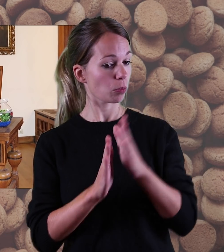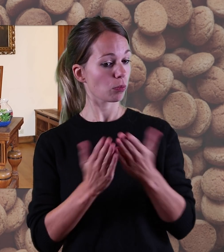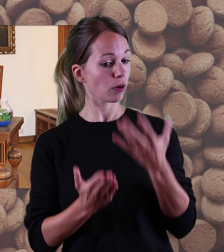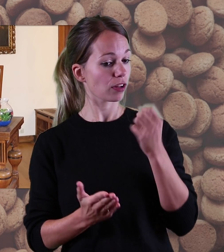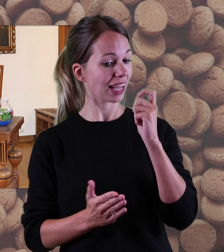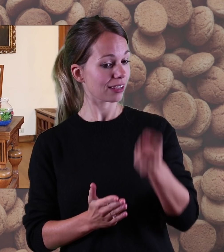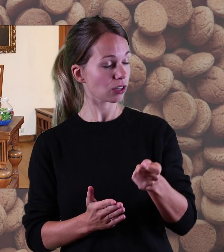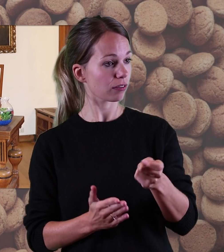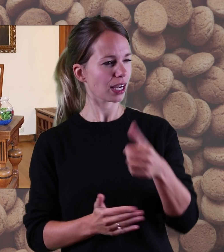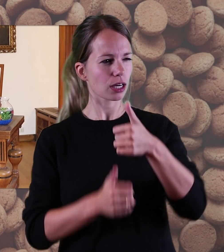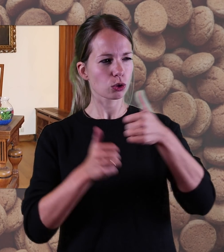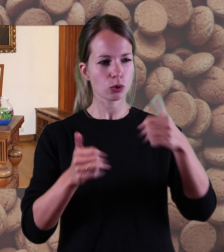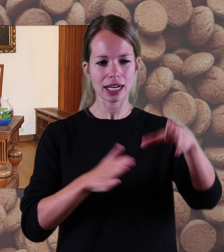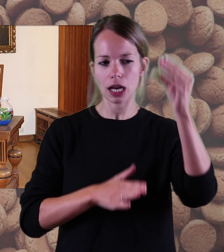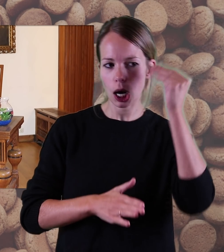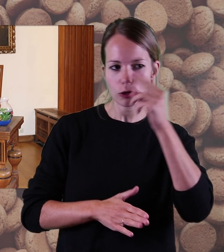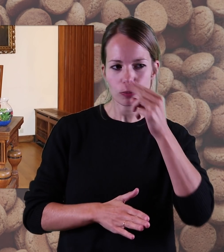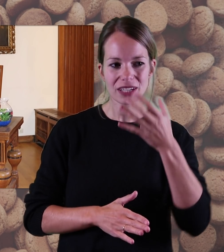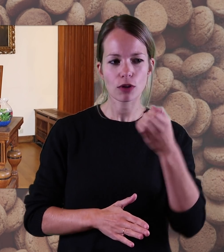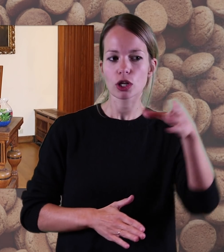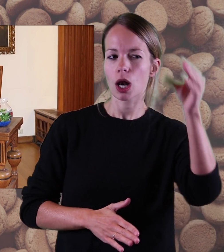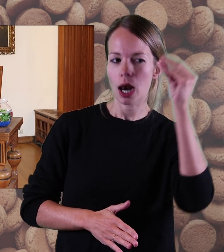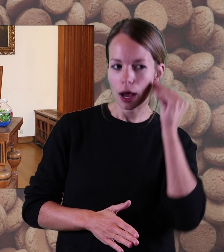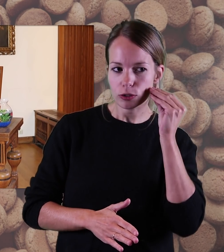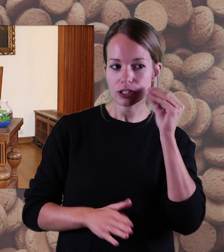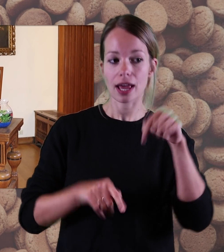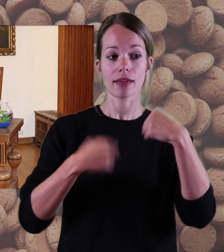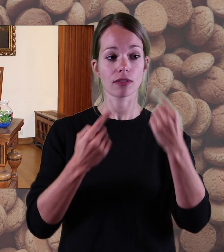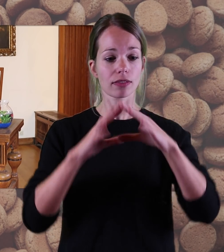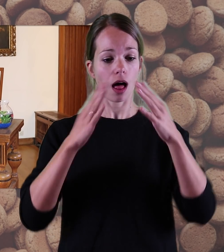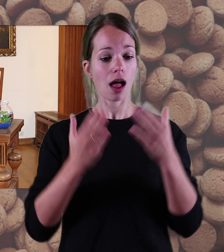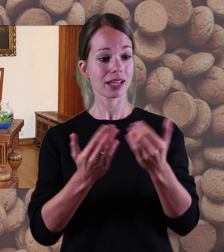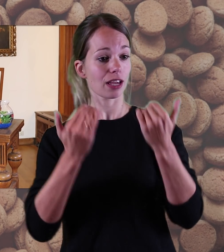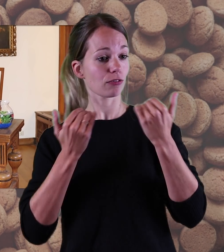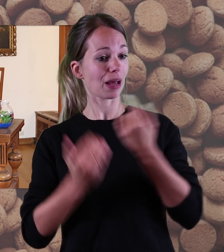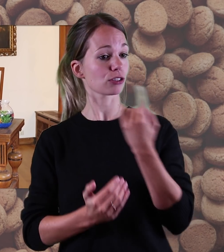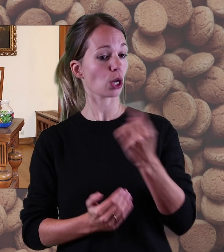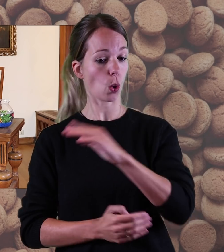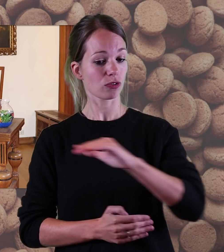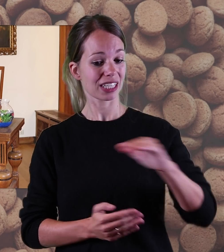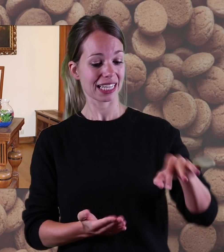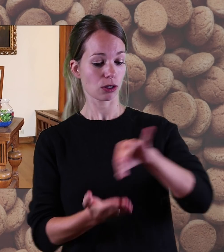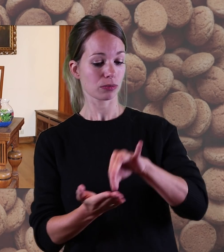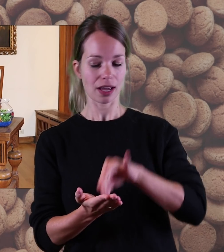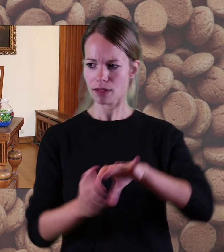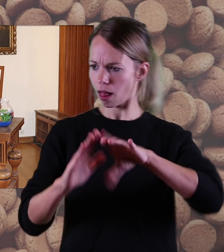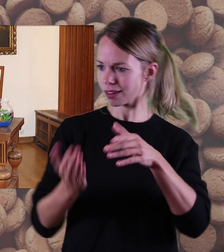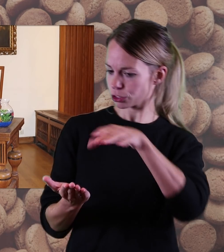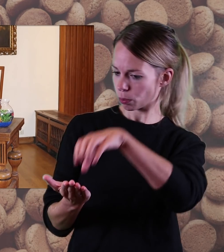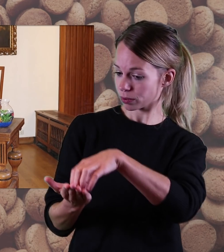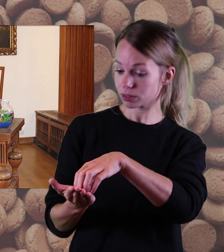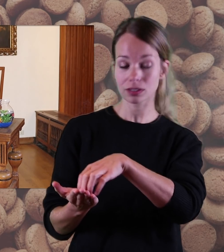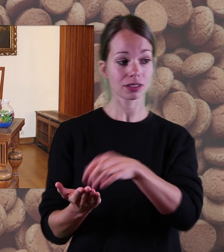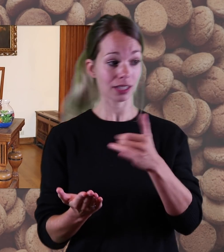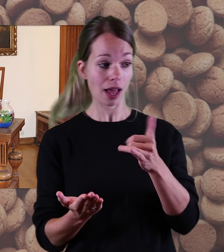alvast goed naar de luisterpiet wilde luisteren wat hij ophaalt in de gemeente. En hier al die informatie over al onze kinderen in de. Staat dat allemaal daarin? Dat staat hier allemaal